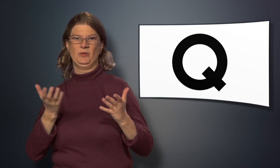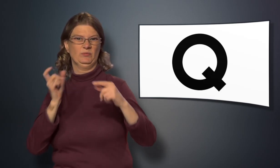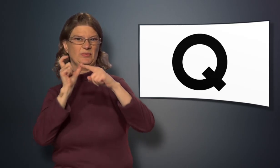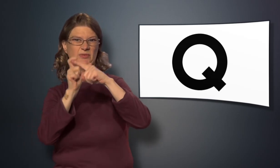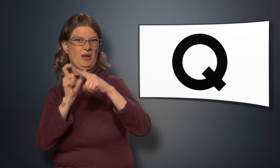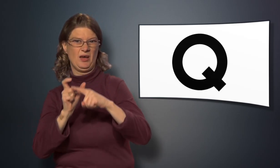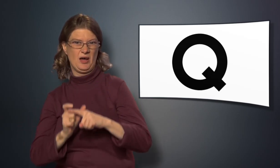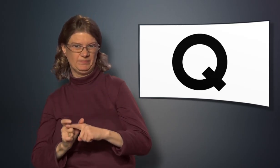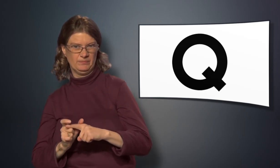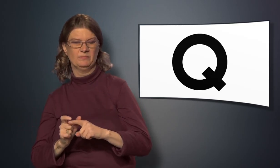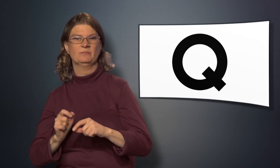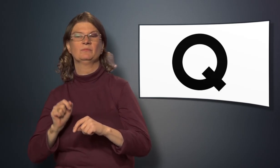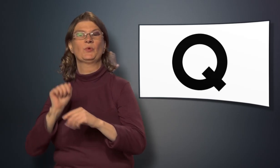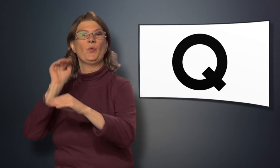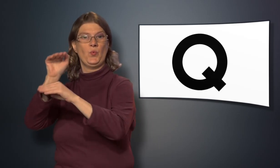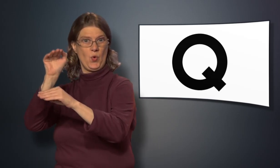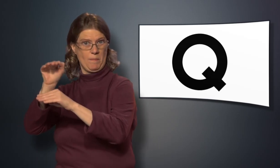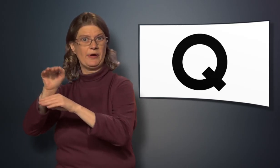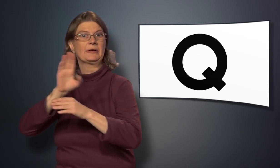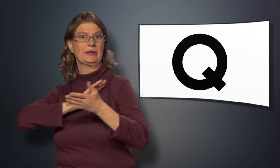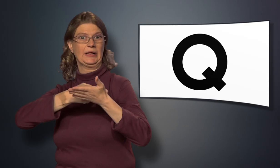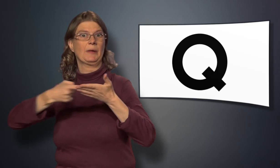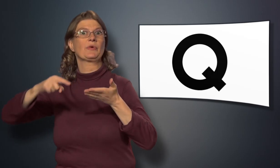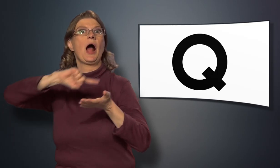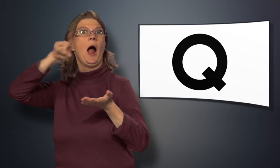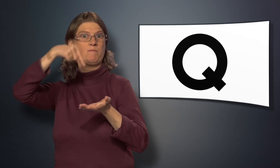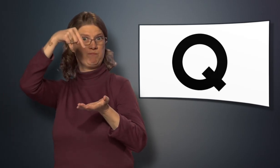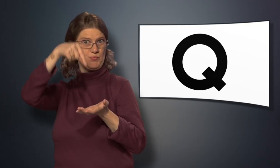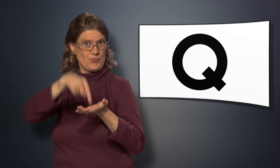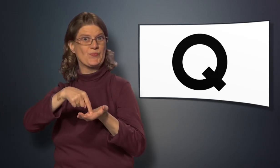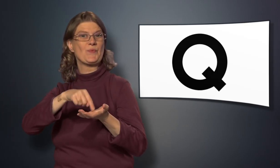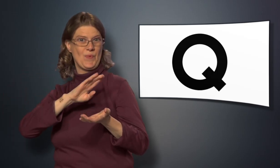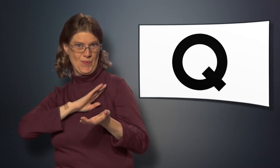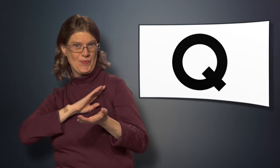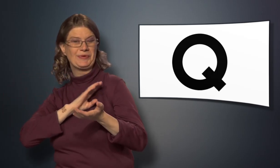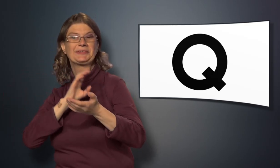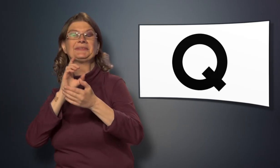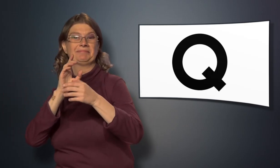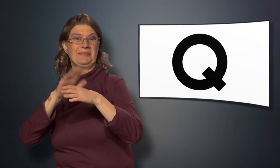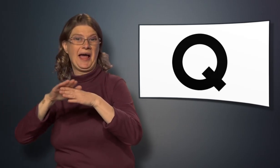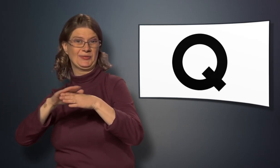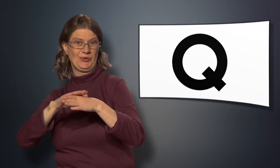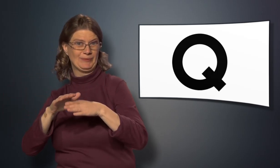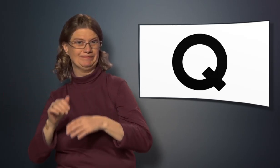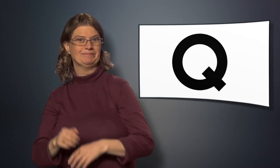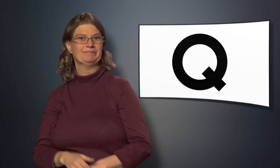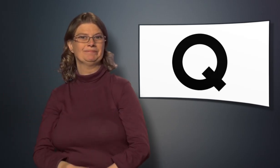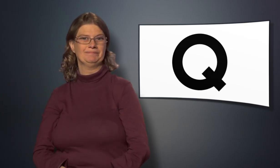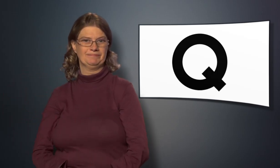Kuukirjaimella alkavia sanoja ei suomen kielessä ole. Niitä löytyy toki ulkomailta, kaupunkien nimistä ja muista